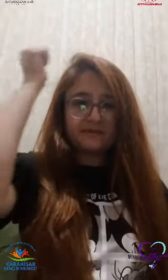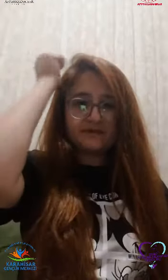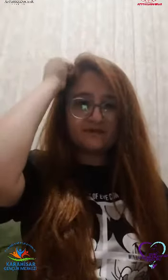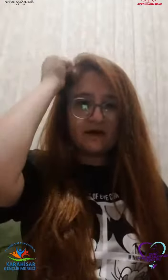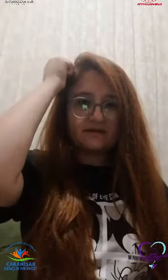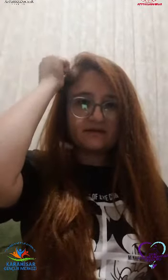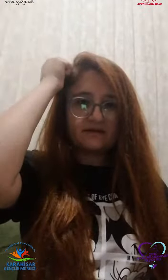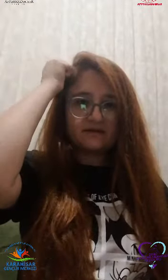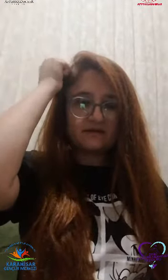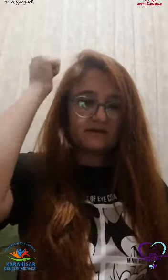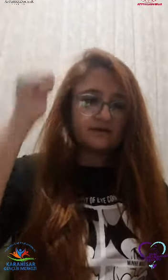Pişman.